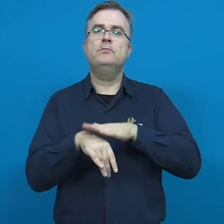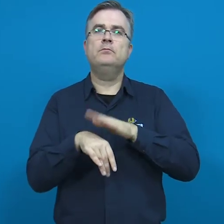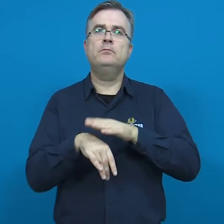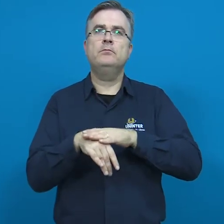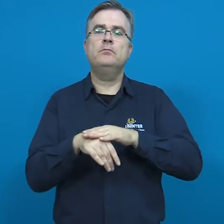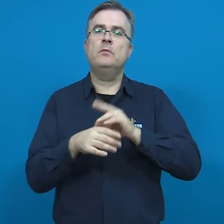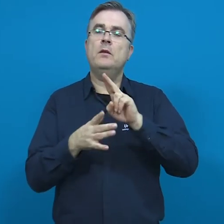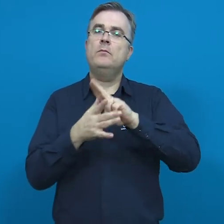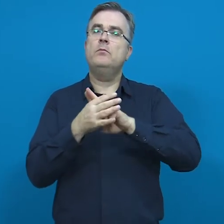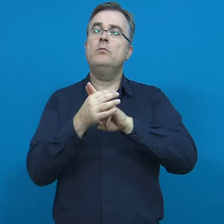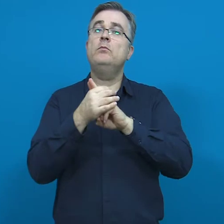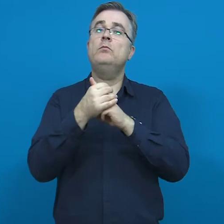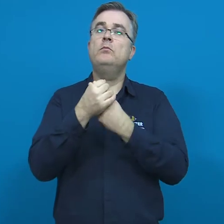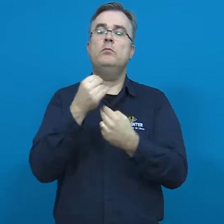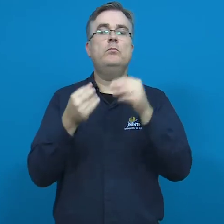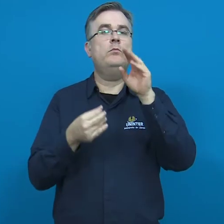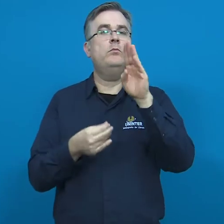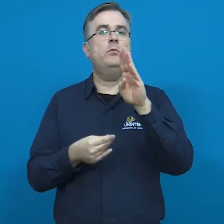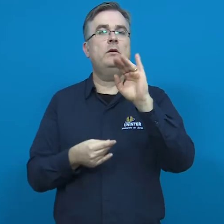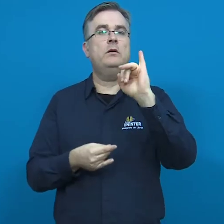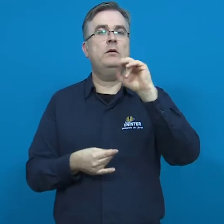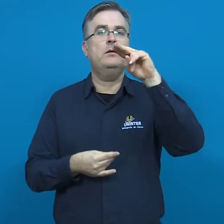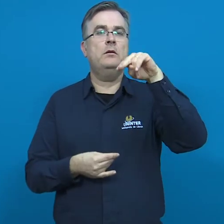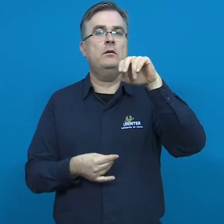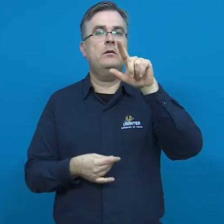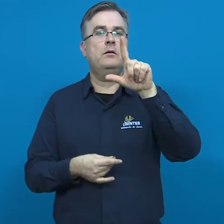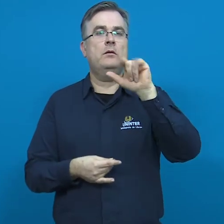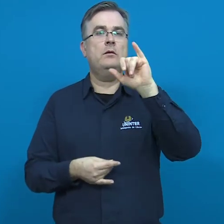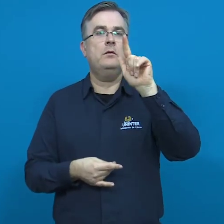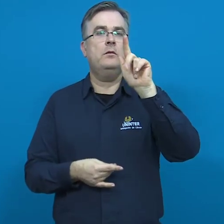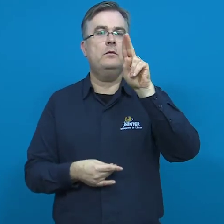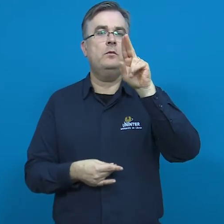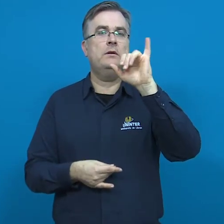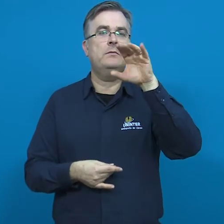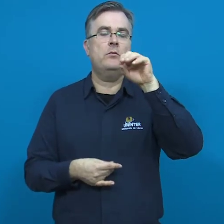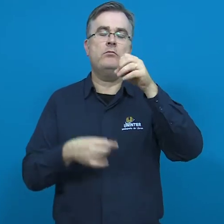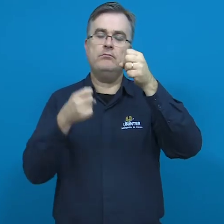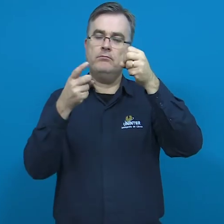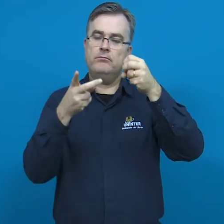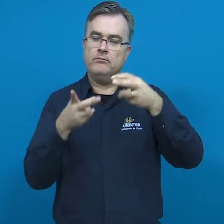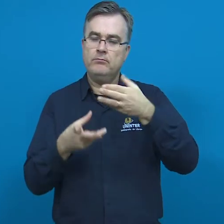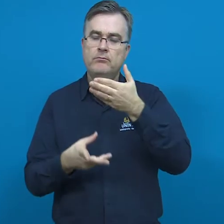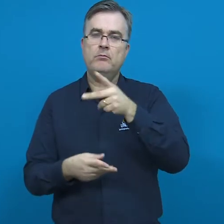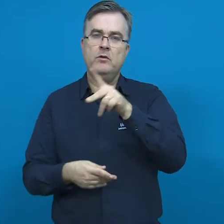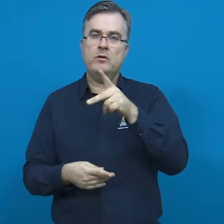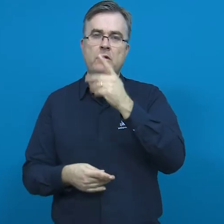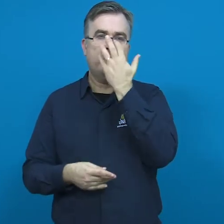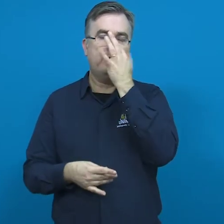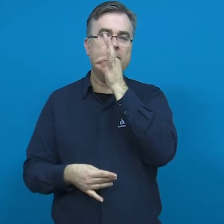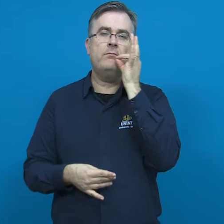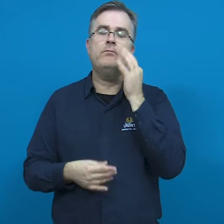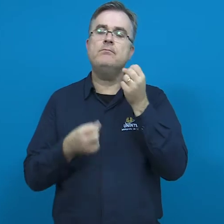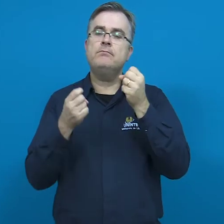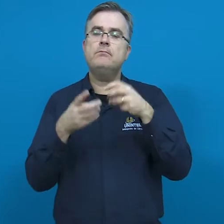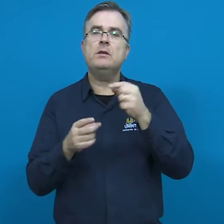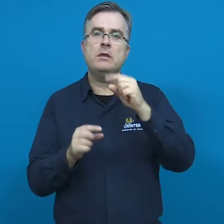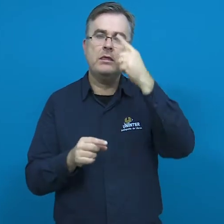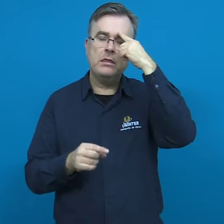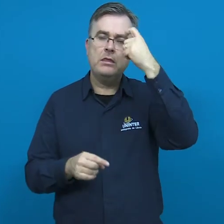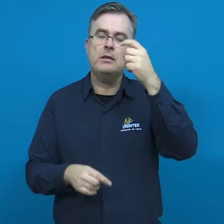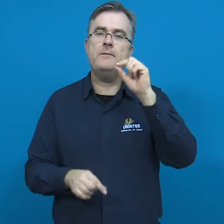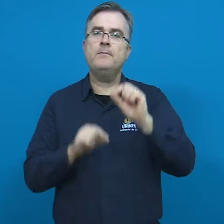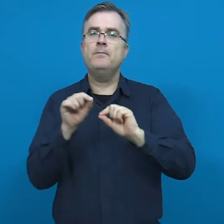que vem a ser o bilinguismo, né? Daí gostaria que a professora Vanessa explorasse também um pouco mais essa